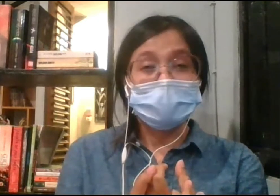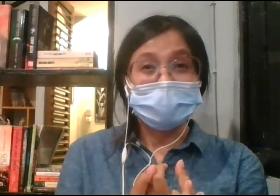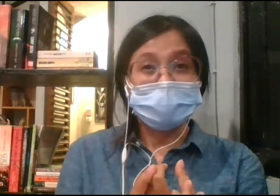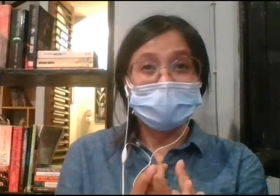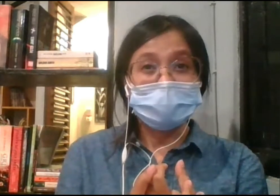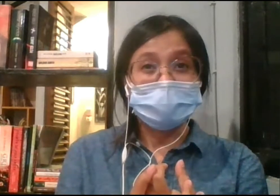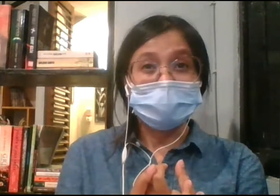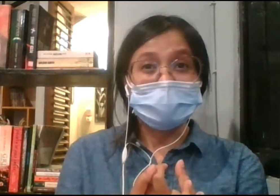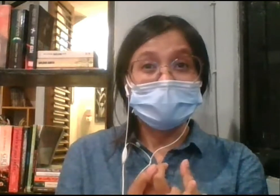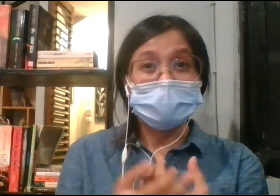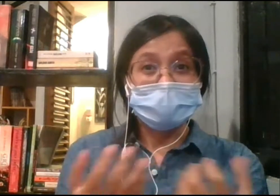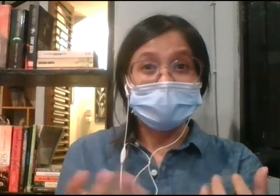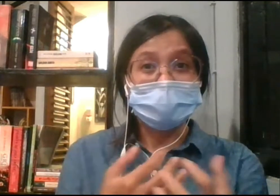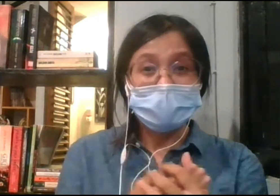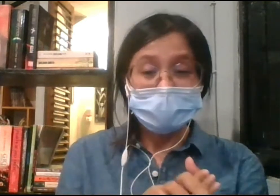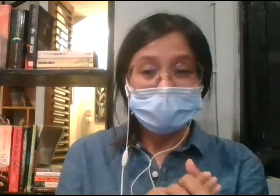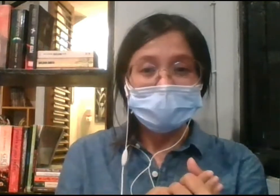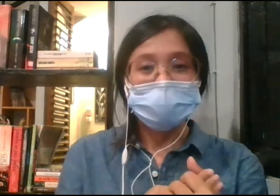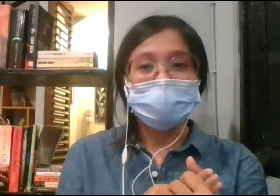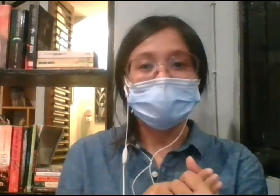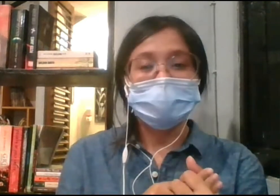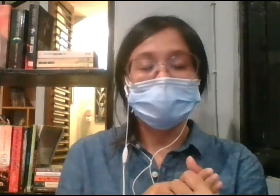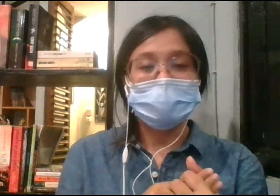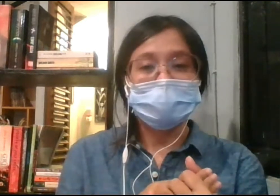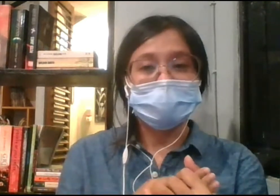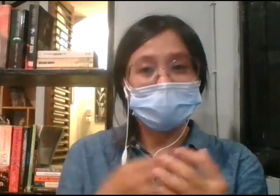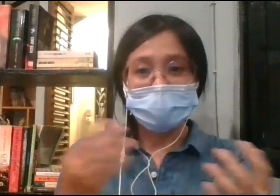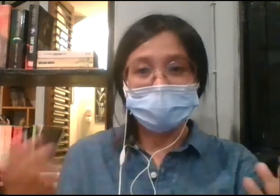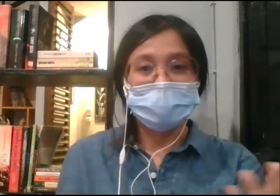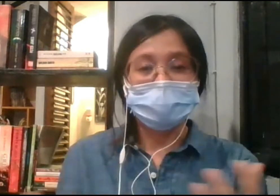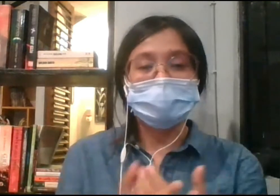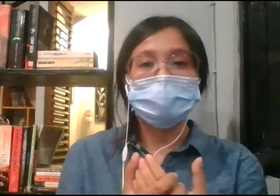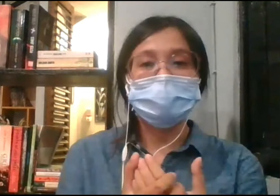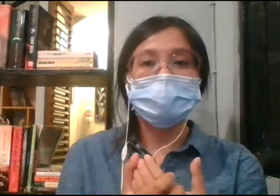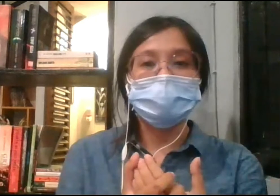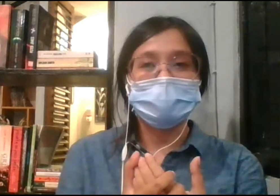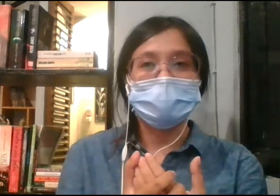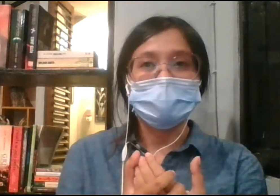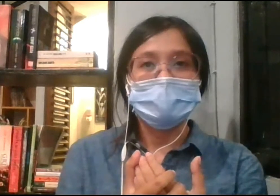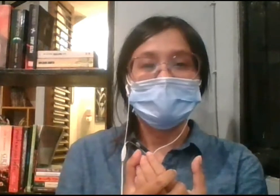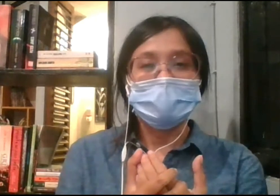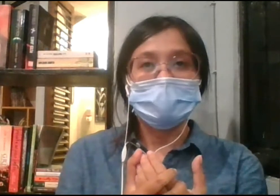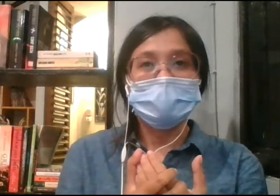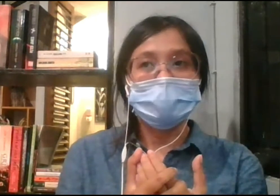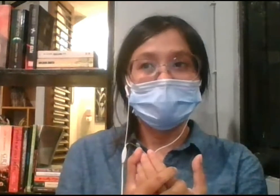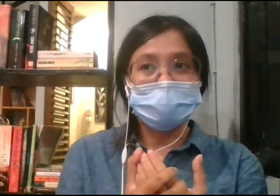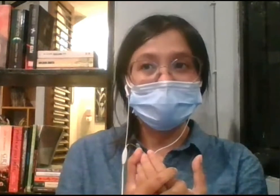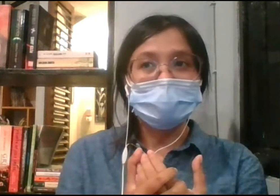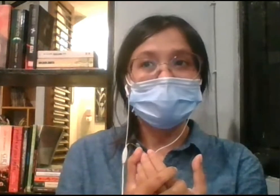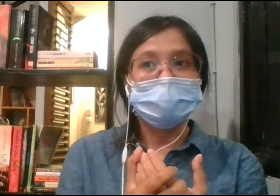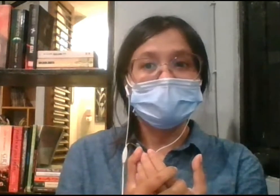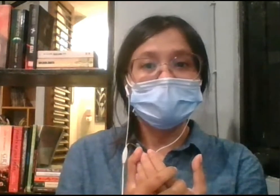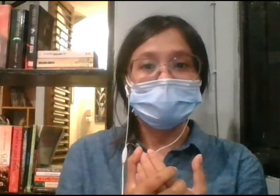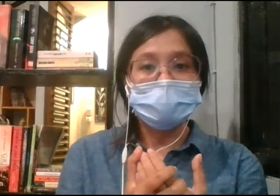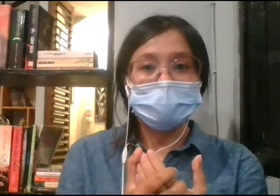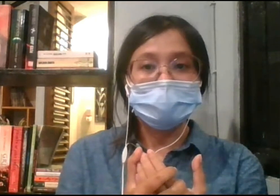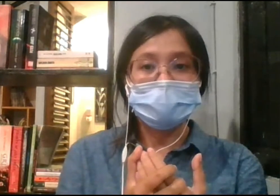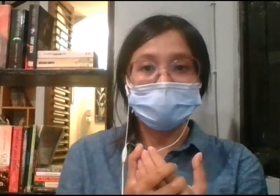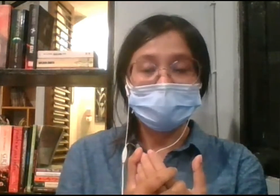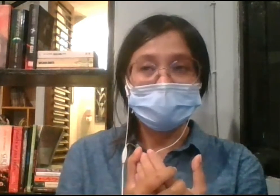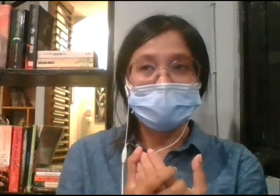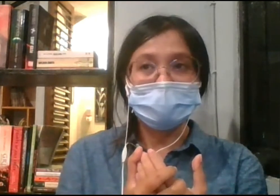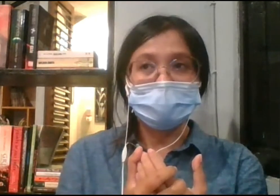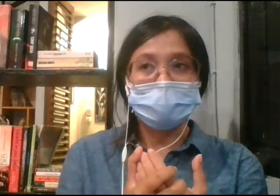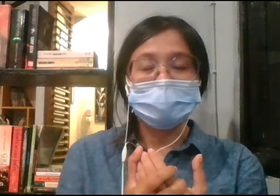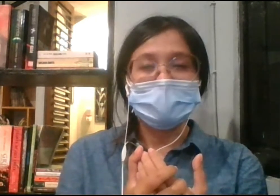sudah mendapatkan fasilitas yang baik di tenda-tenda tersebut misalnya. Nah, itu bisa ditulis dalam